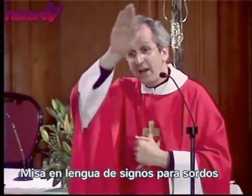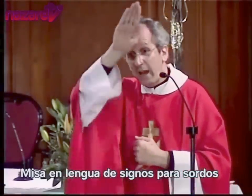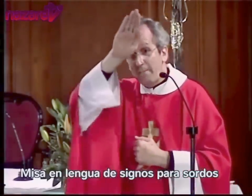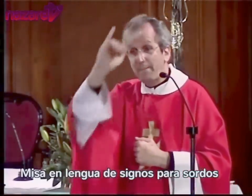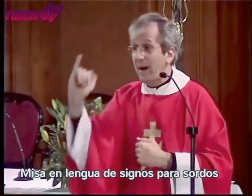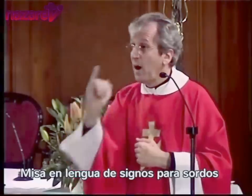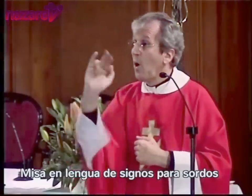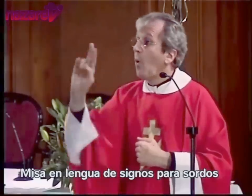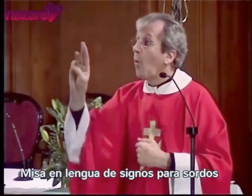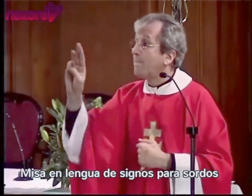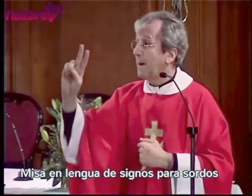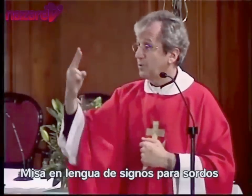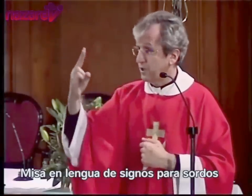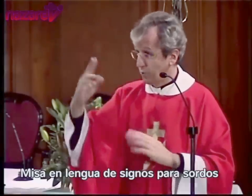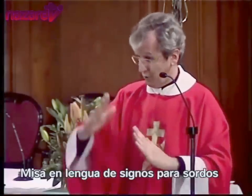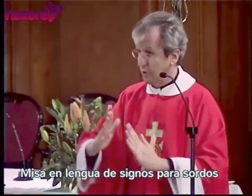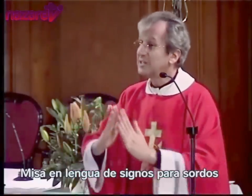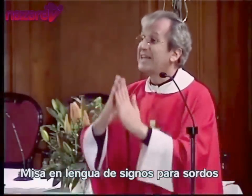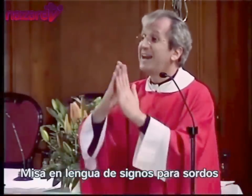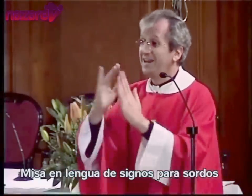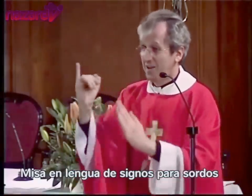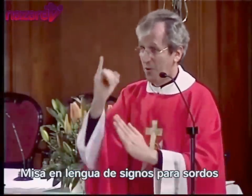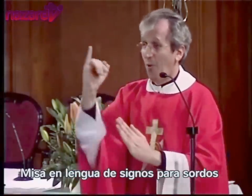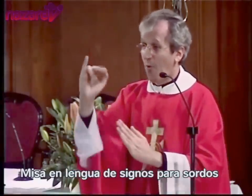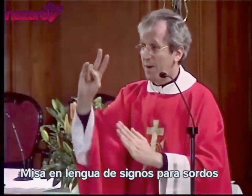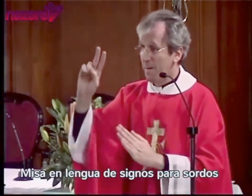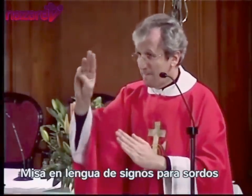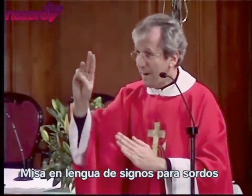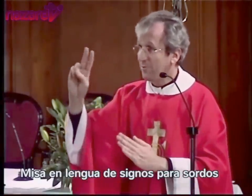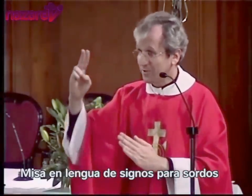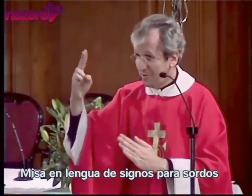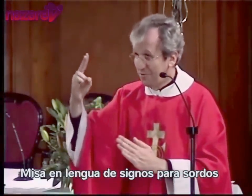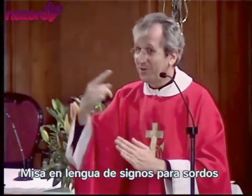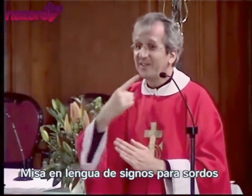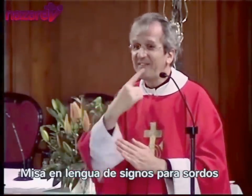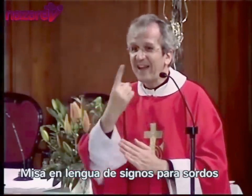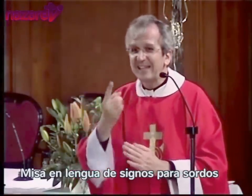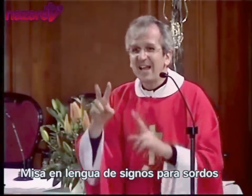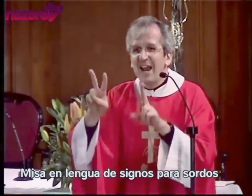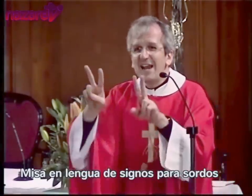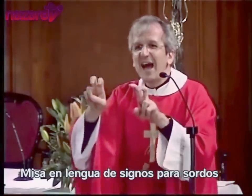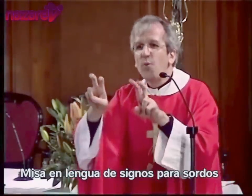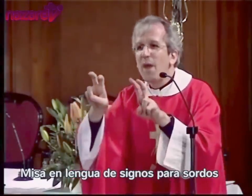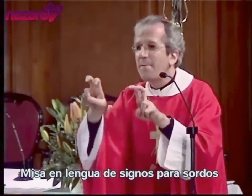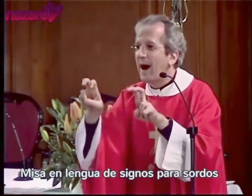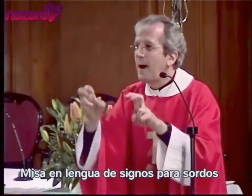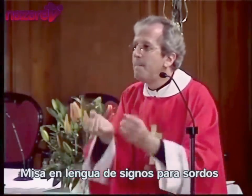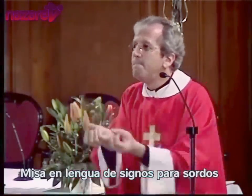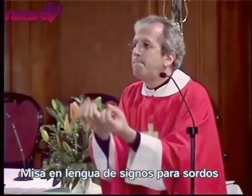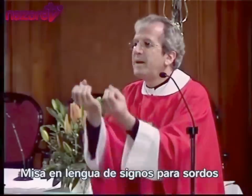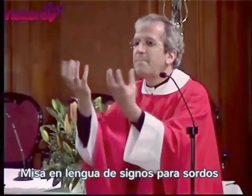decía el Papa Juan Pablo II, San Juan Pablo II, decía que es la